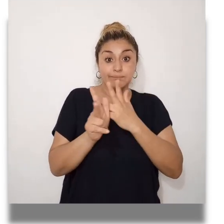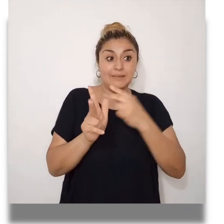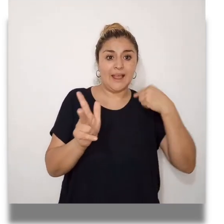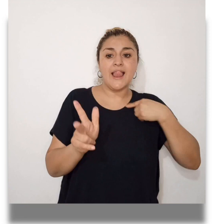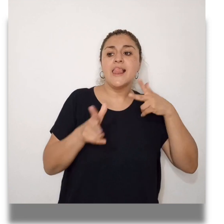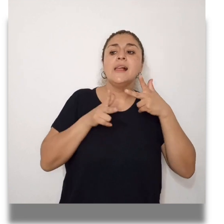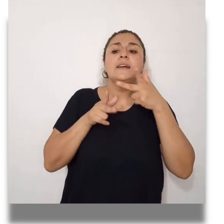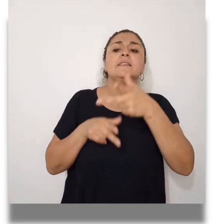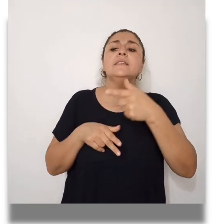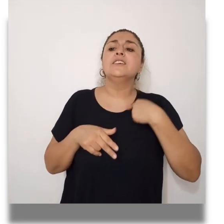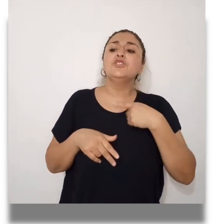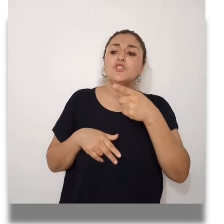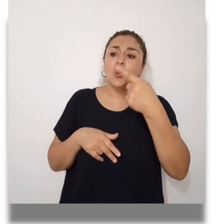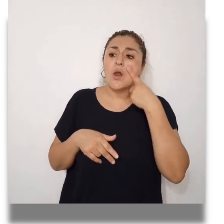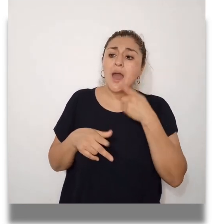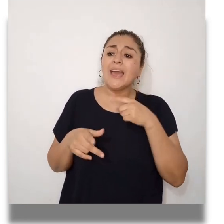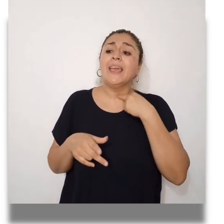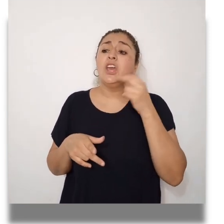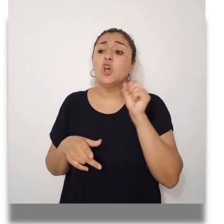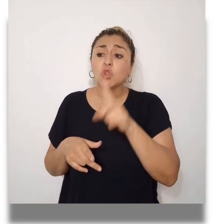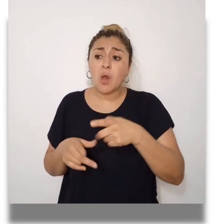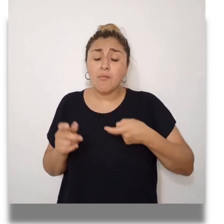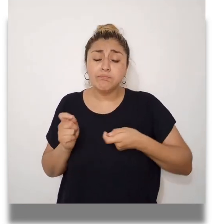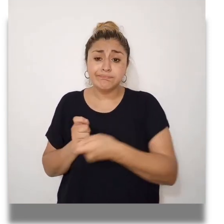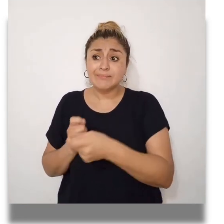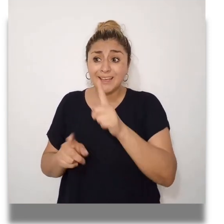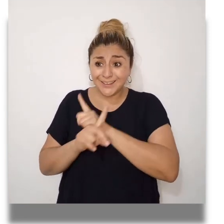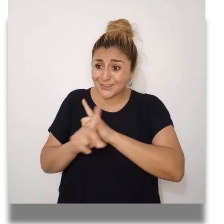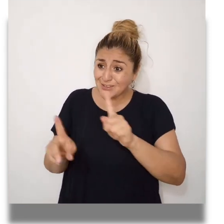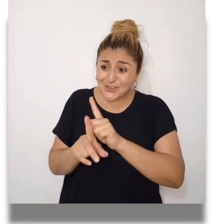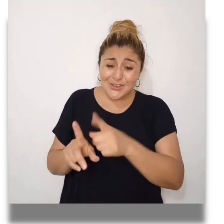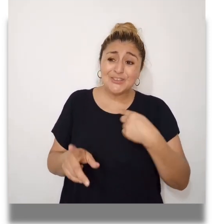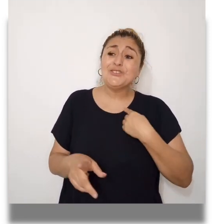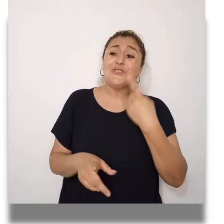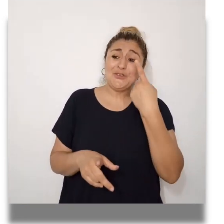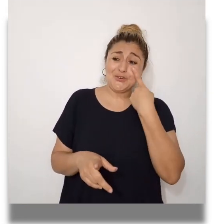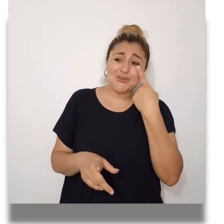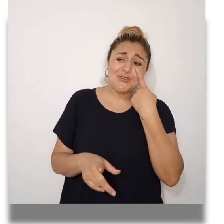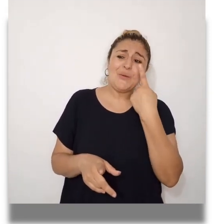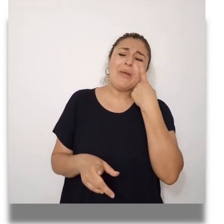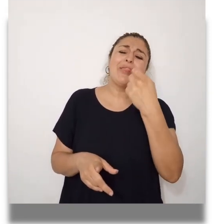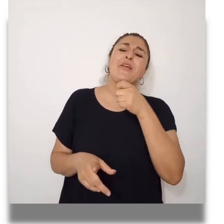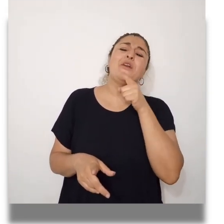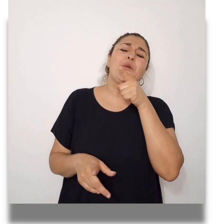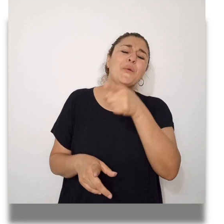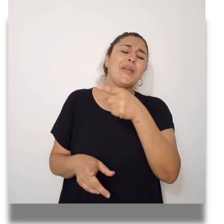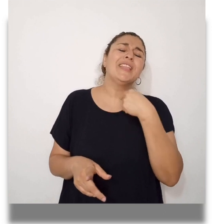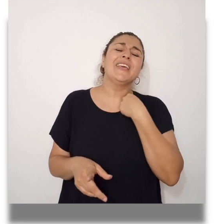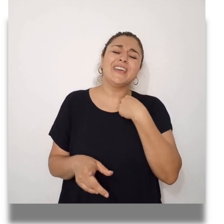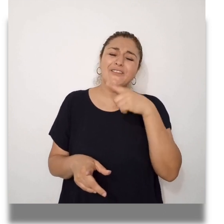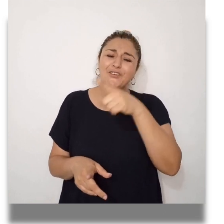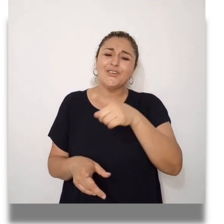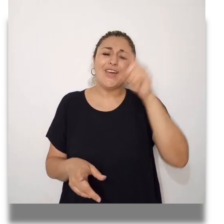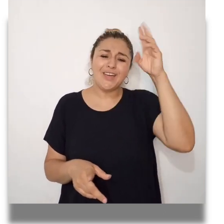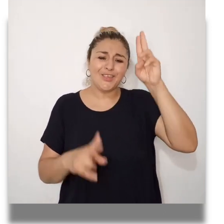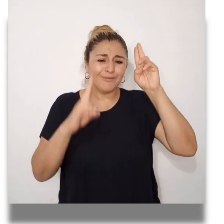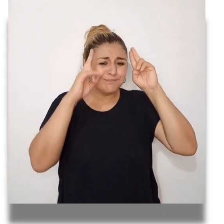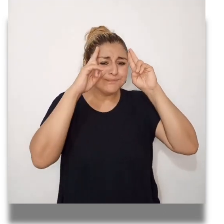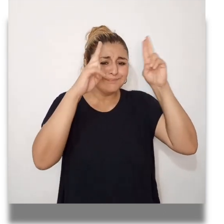que temes a Dios, por cuanto no me rehusaste tu hijo, tu